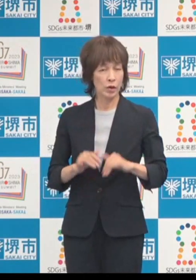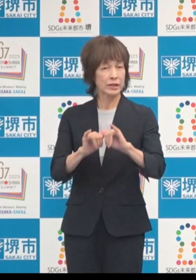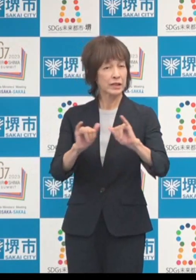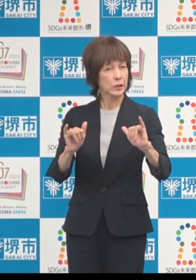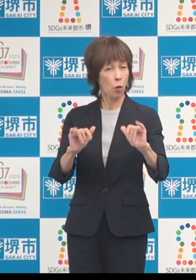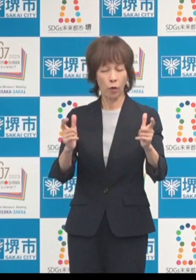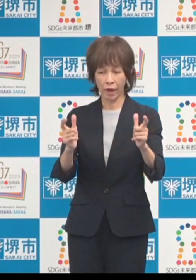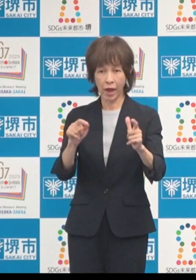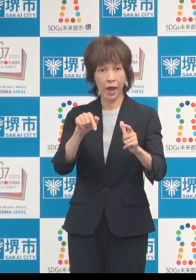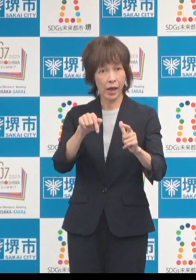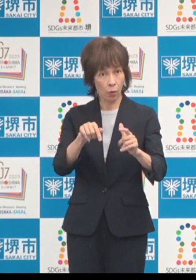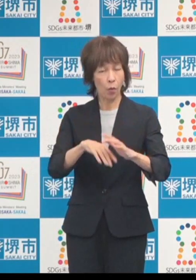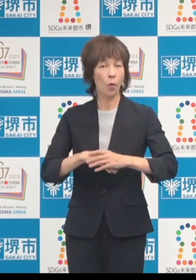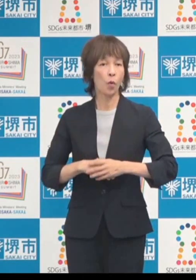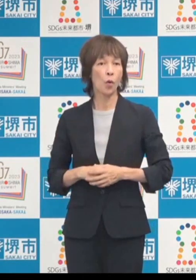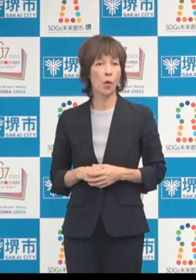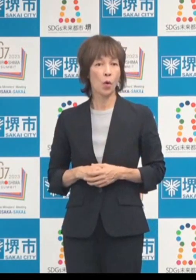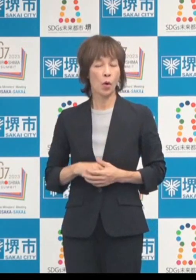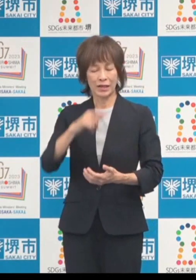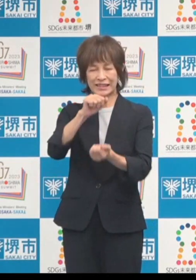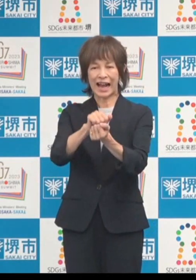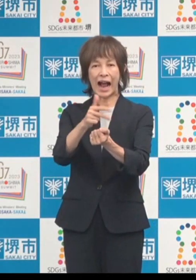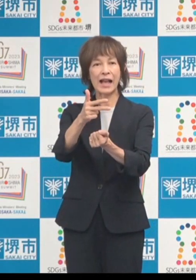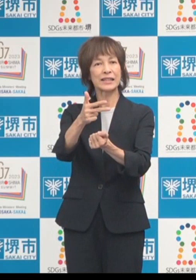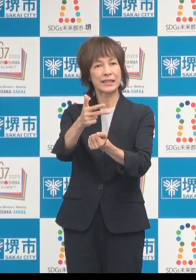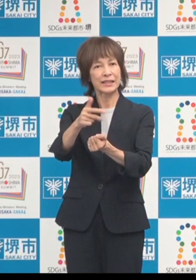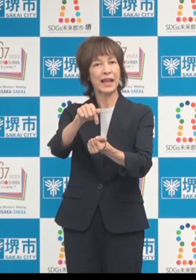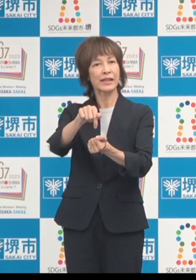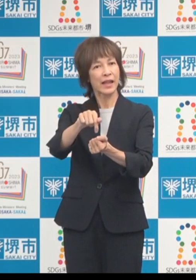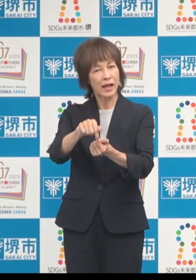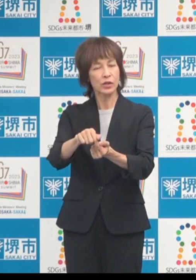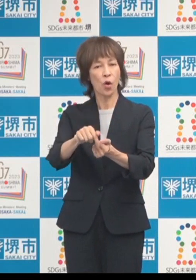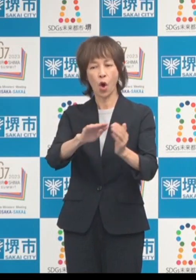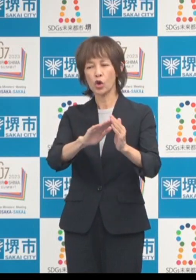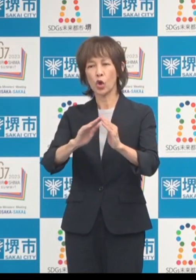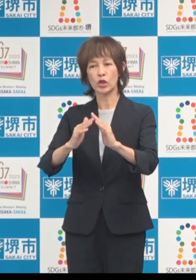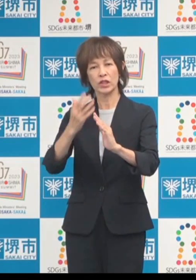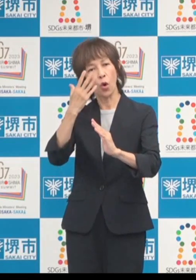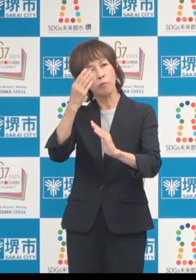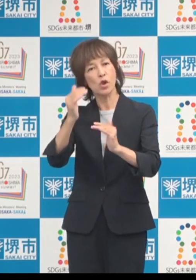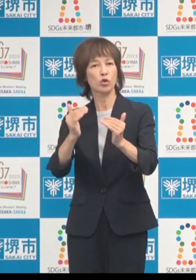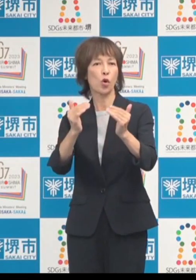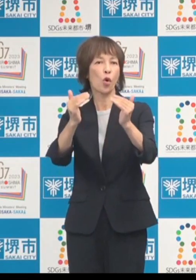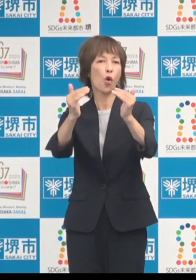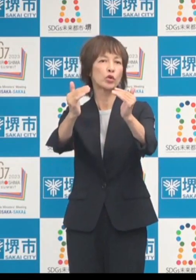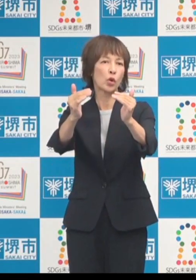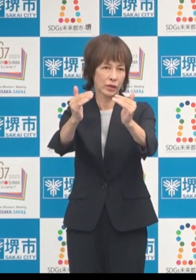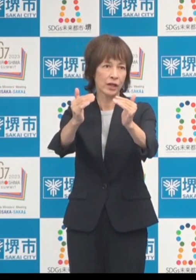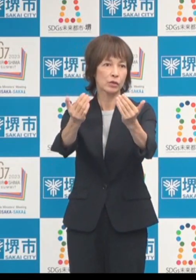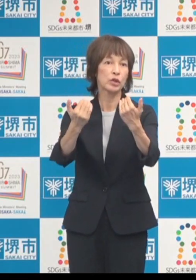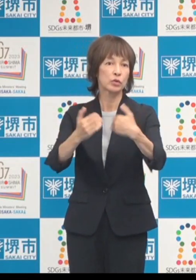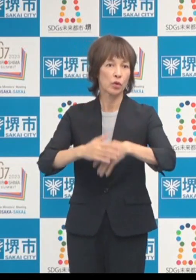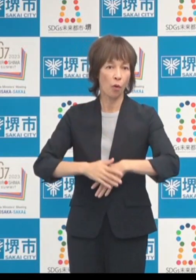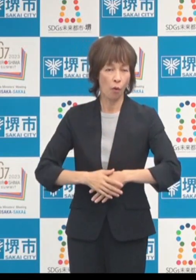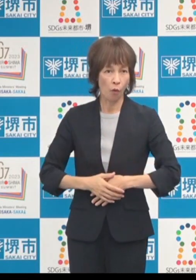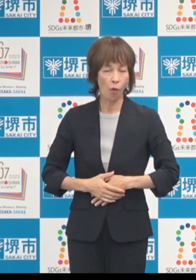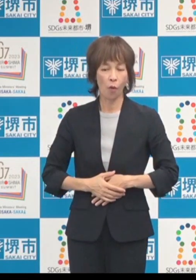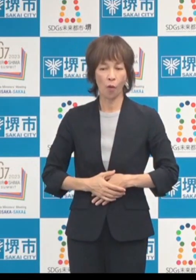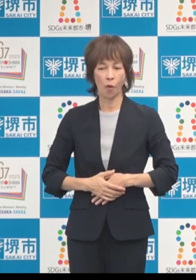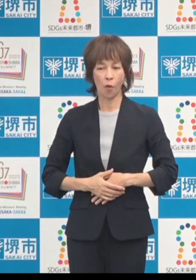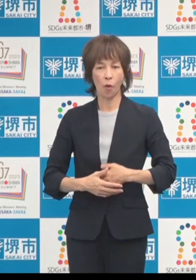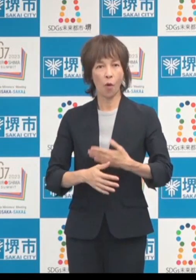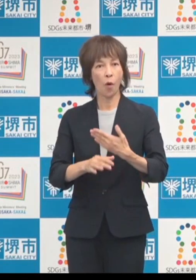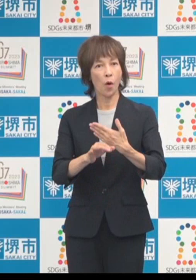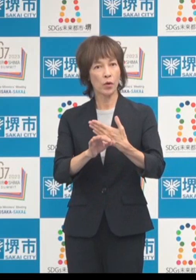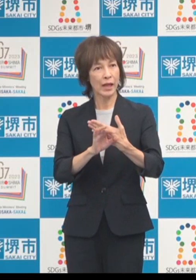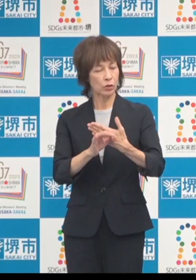やはりこれは堺市全体としての都市魅力の向上だと、いろんな、それが例えば